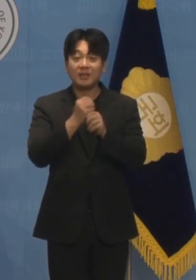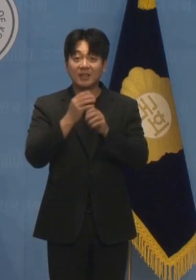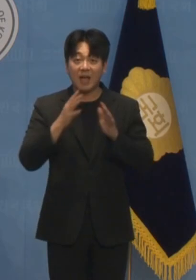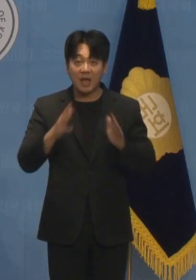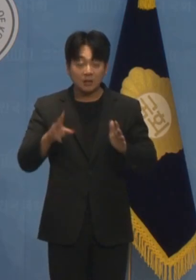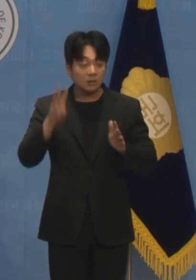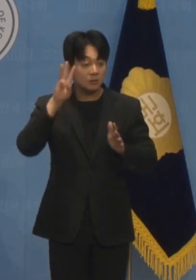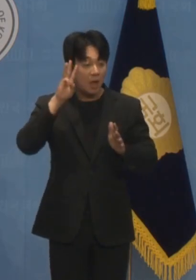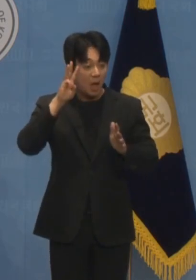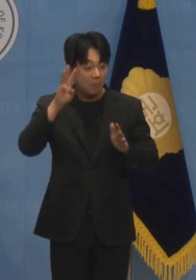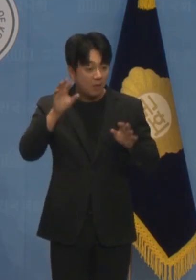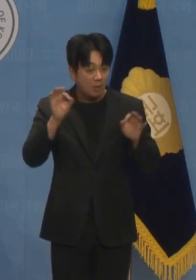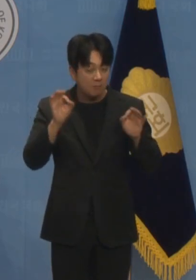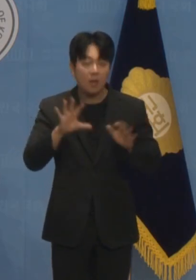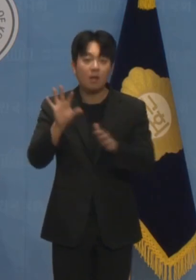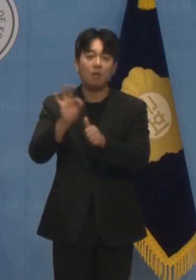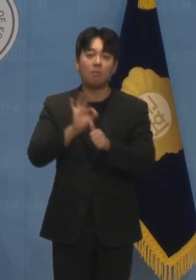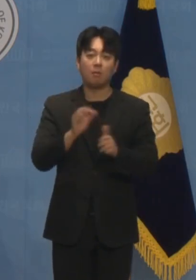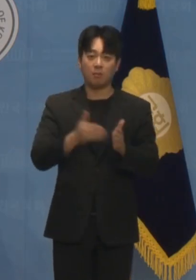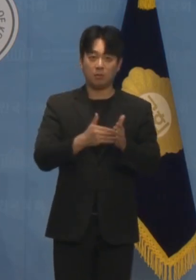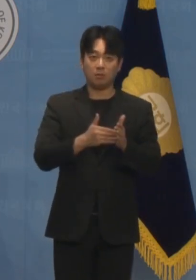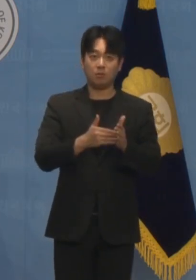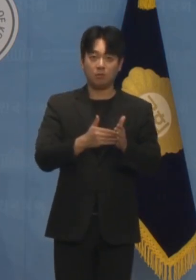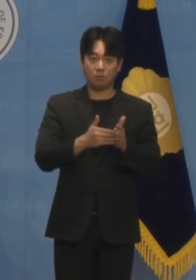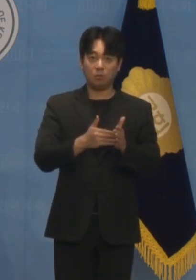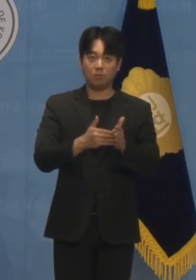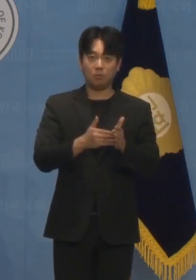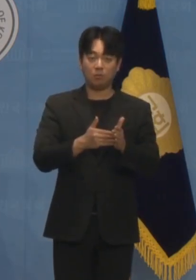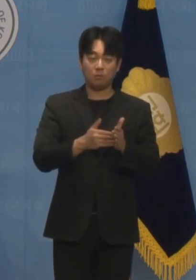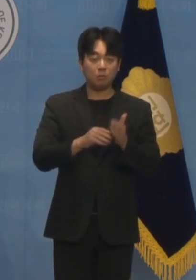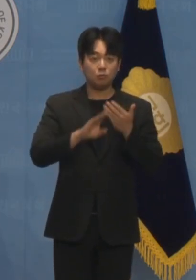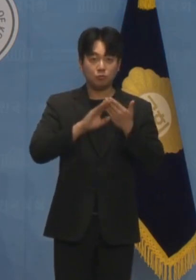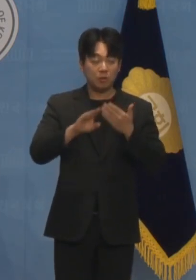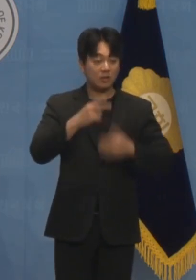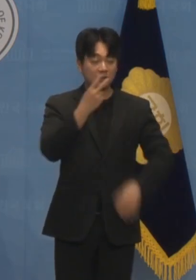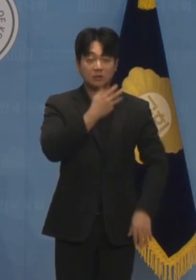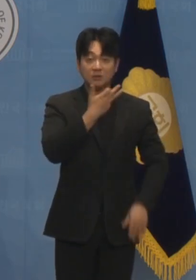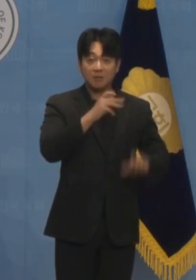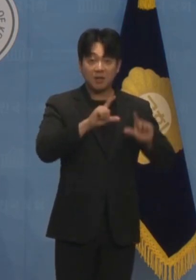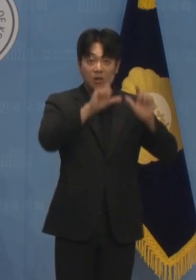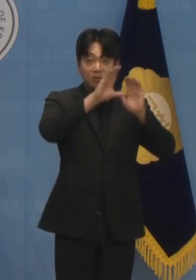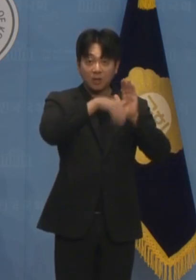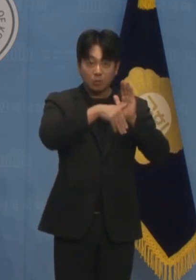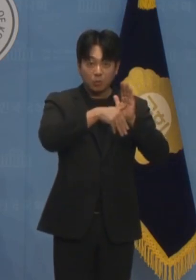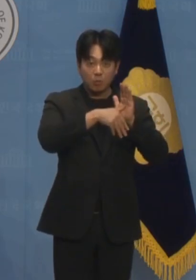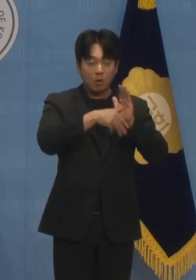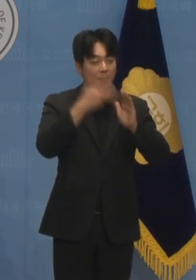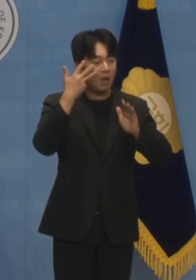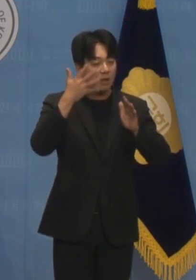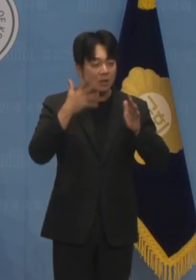3일로 한정했고 2018년 채용 시에도 단 8일 동안만 접수를 받았습니다.